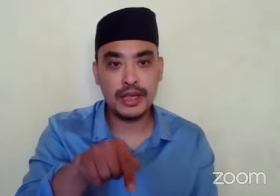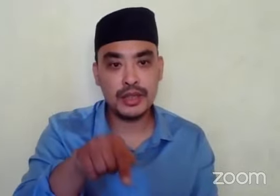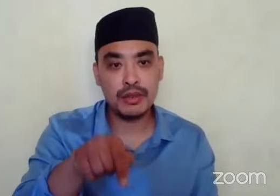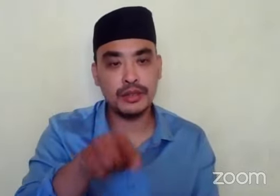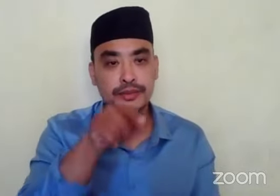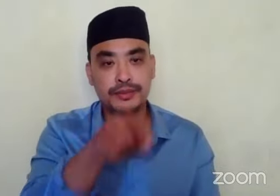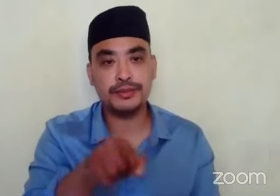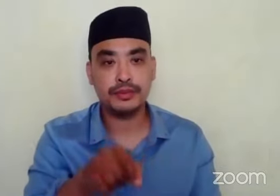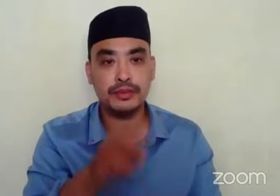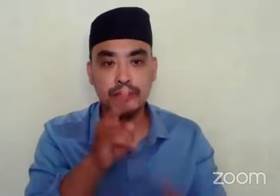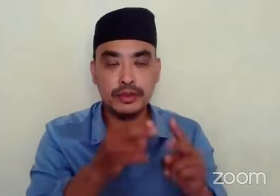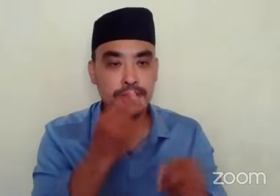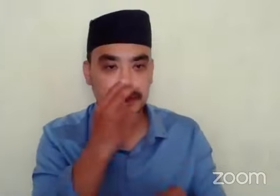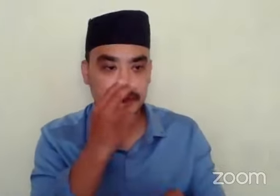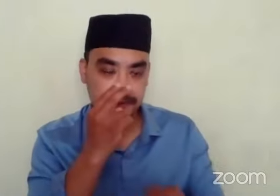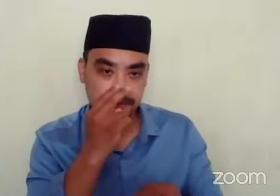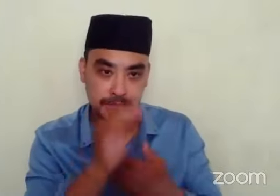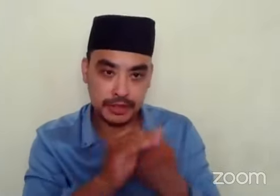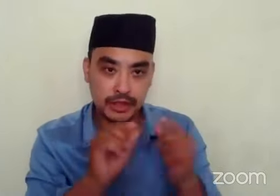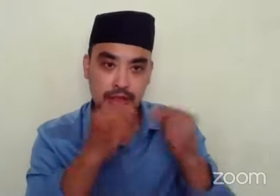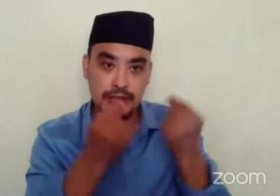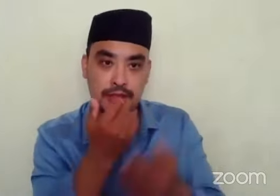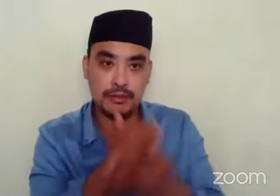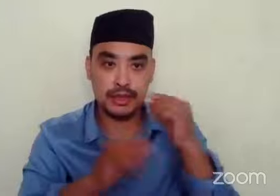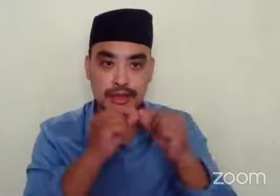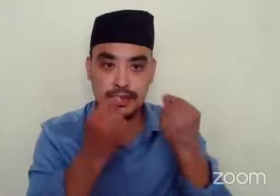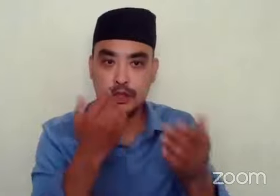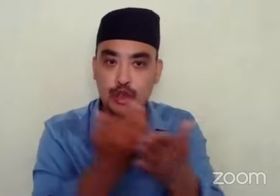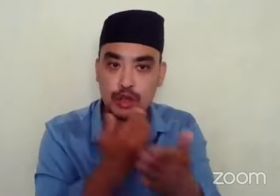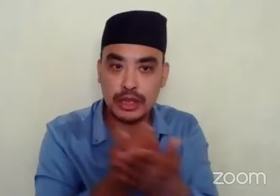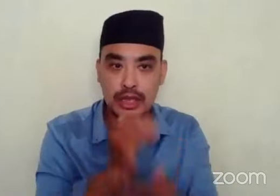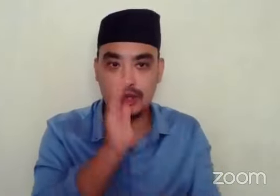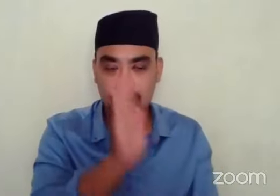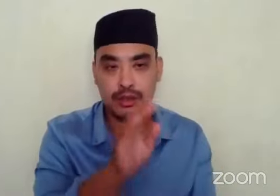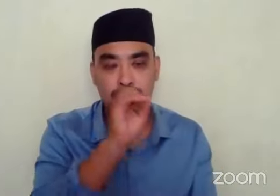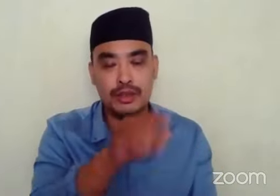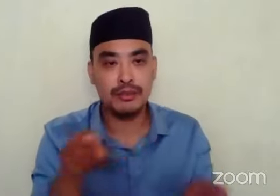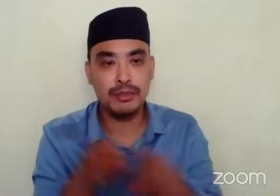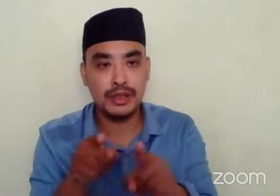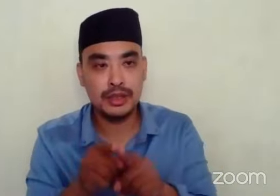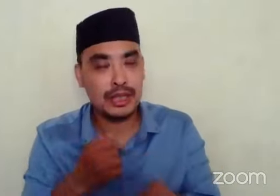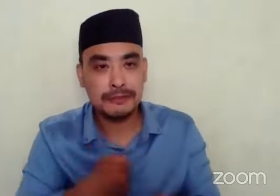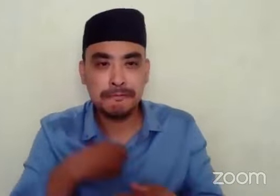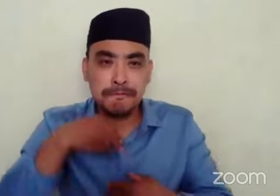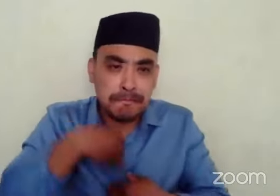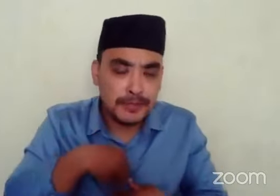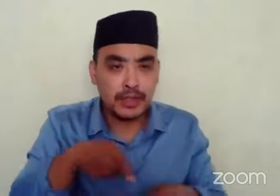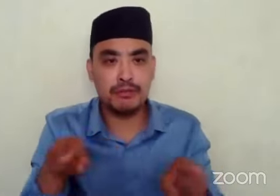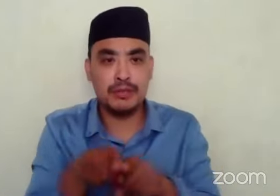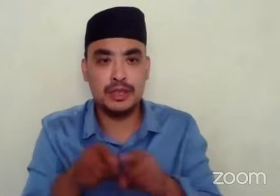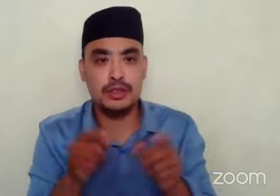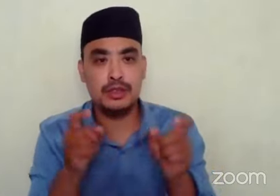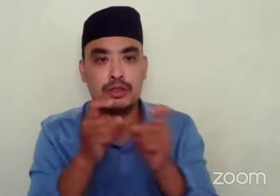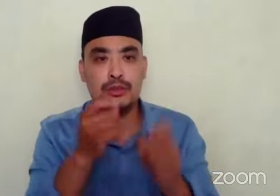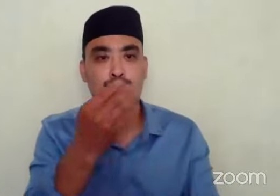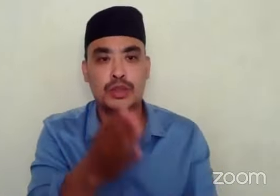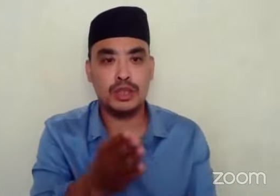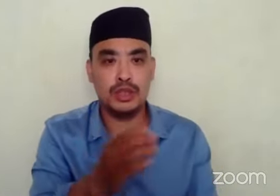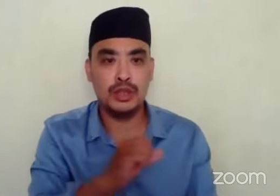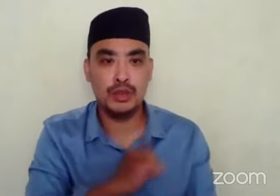संस्था, अपाङ्गता भएका व्यक्तिहरूको क्षेत्रमा काम गर्ने सङ्घ संस्थाहरूभित्र पनि हामी भित्रै पनि त्यति धेरै छलफल हुँदैन कि